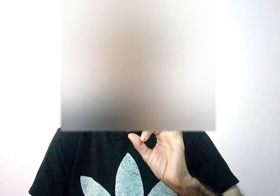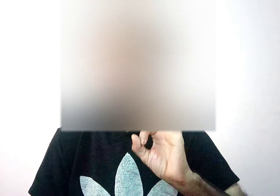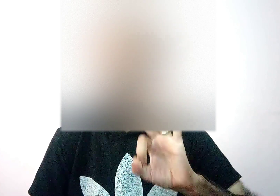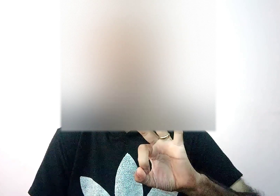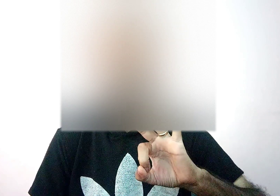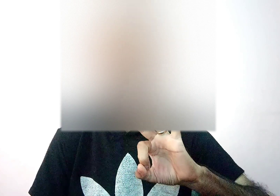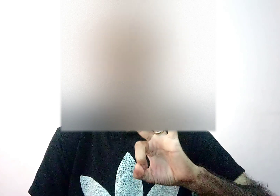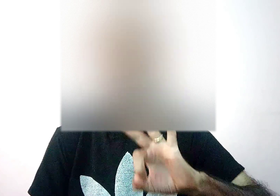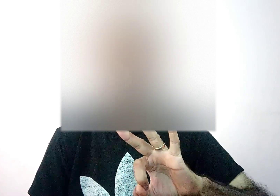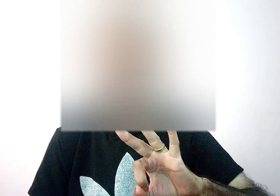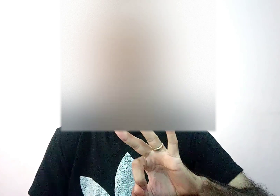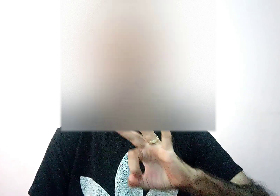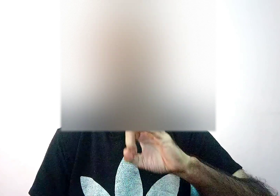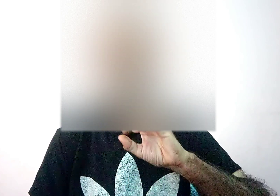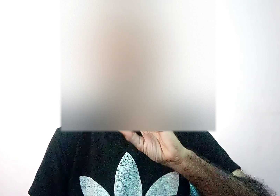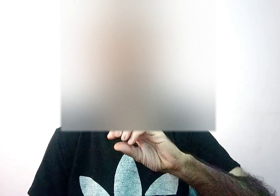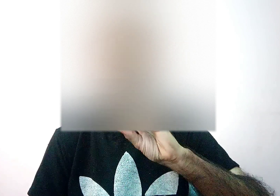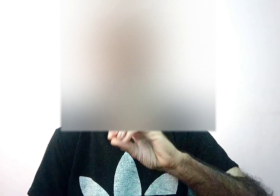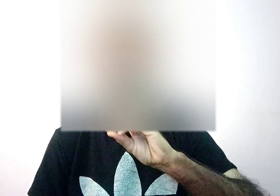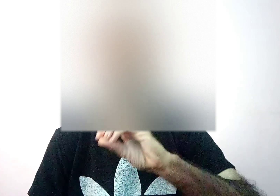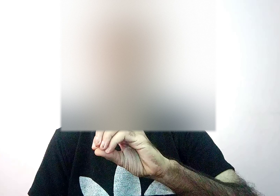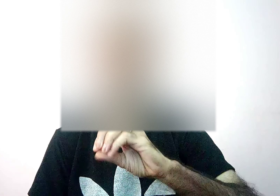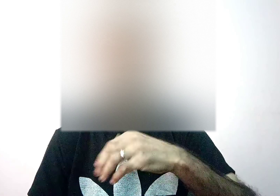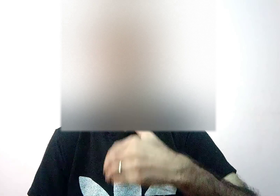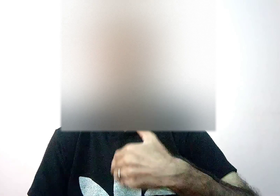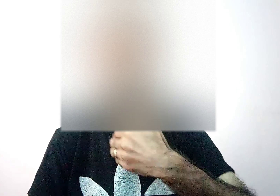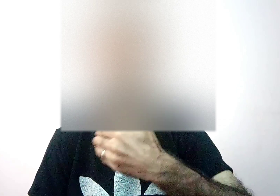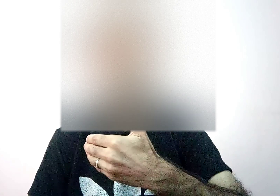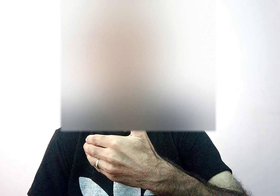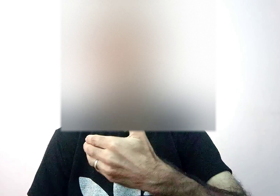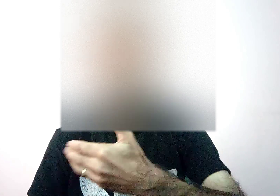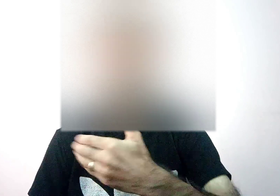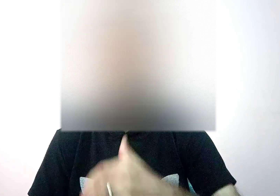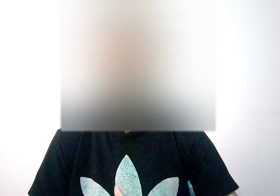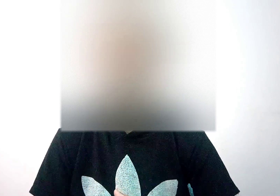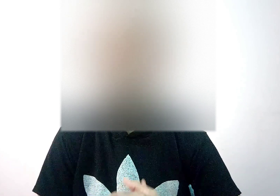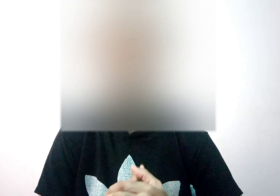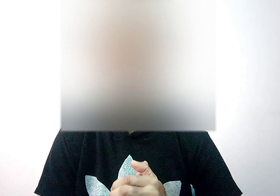الإطاحة بالثلاثة في هذا التوقيت بالذات أو الأحداث اللي داخلة فيها أثيوبيا؟